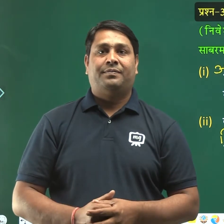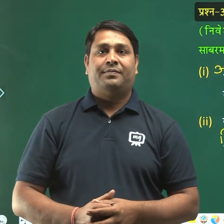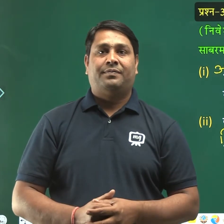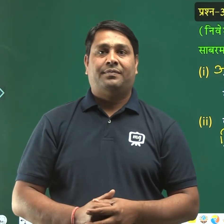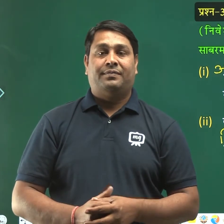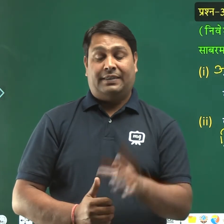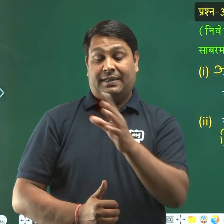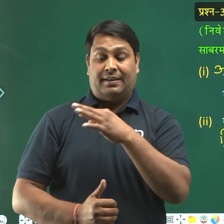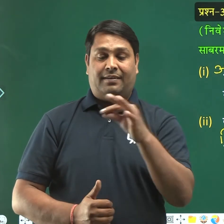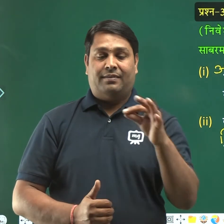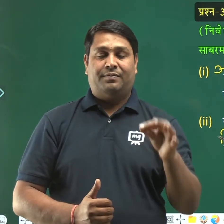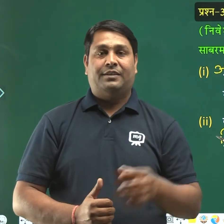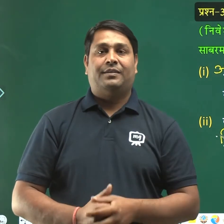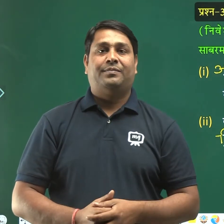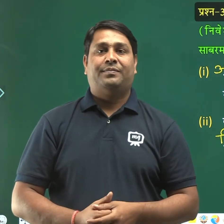लिखा हमने।